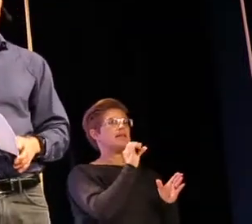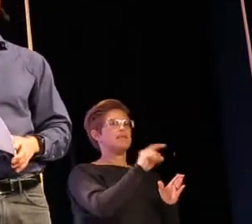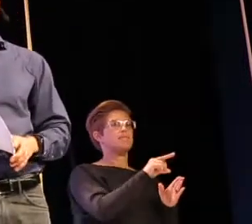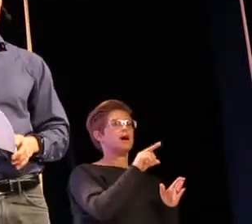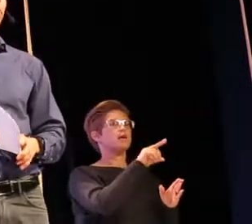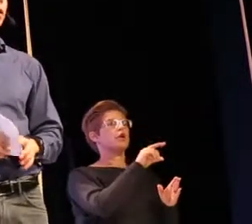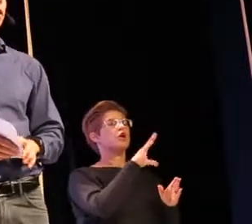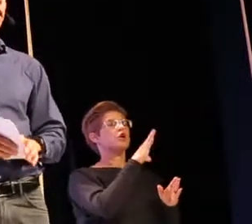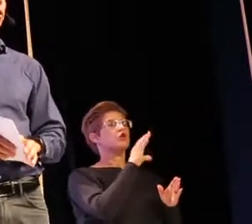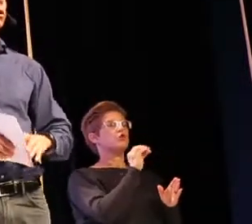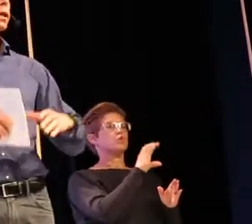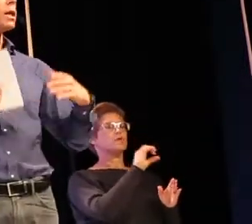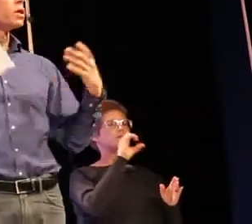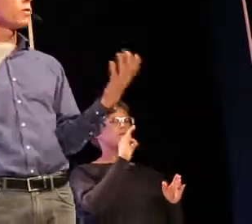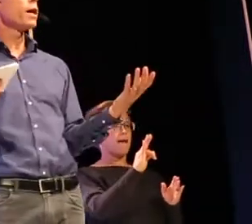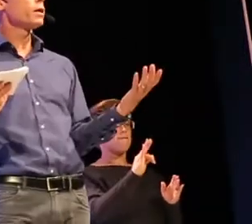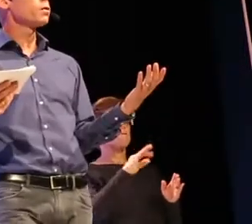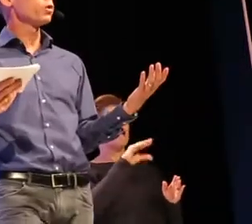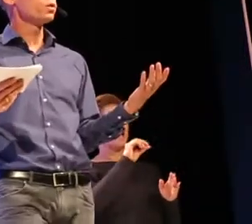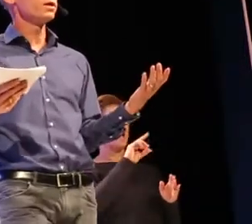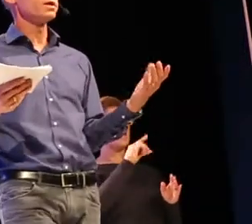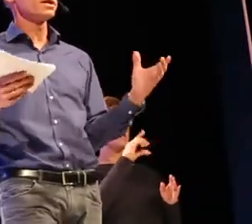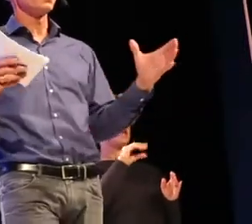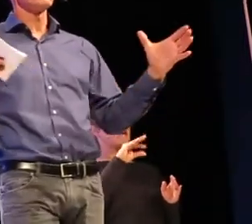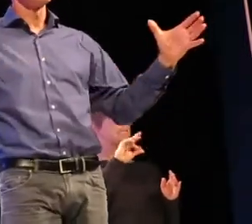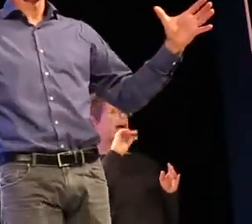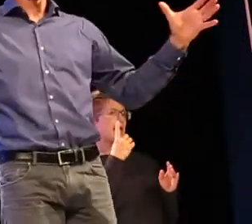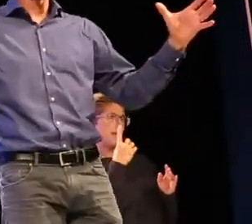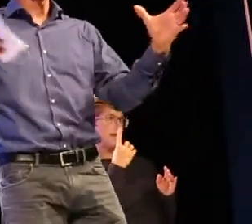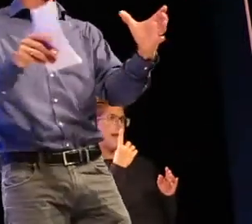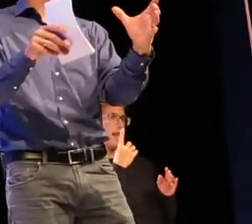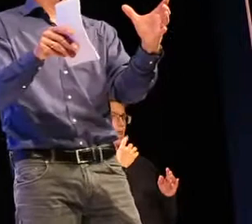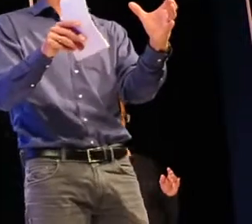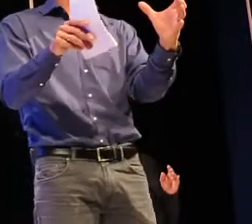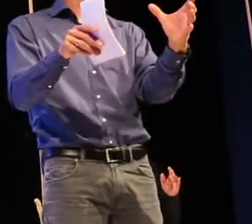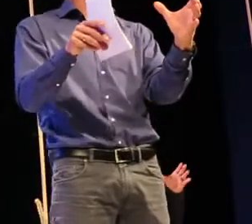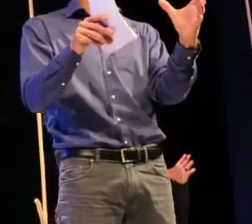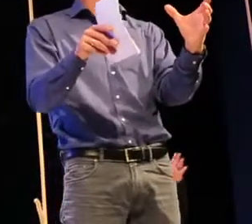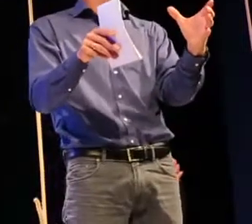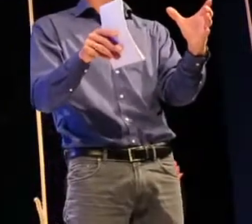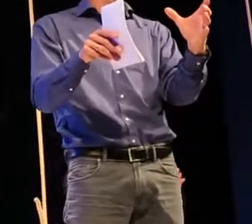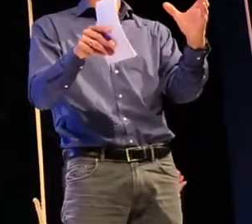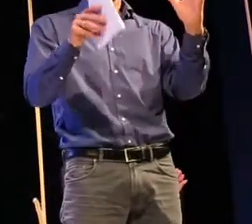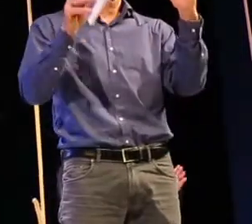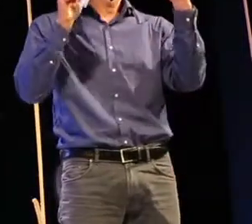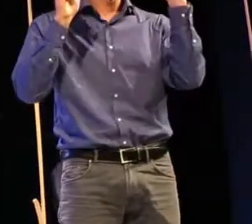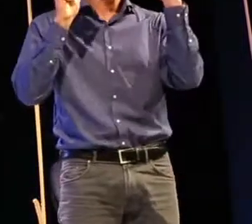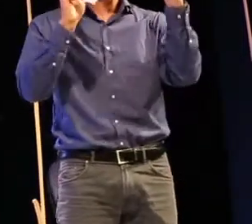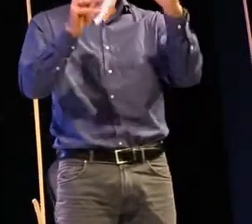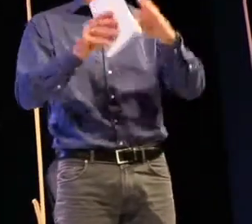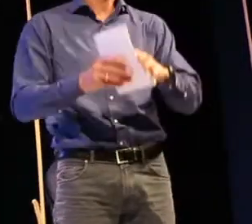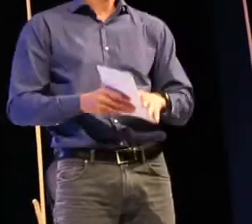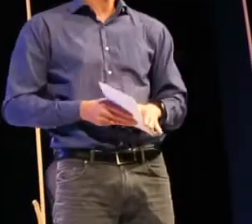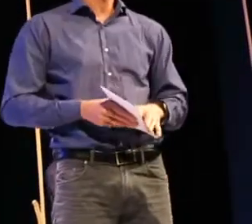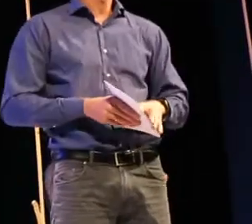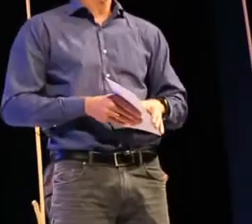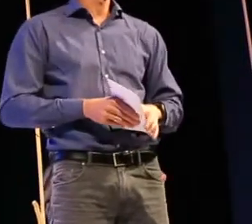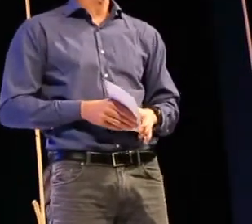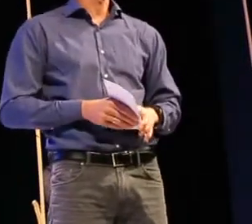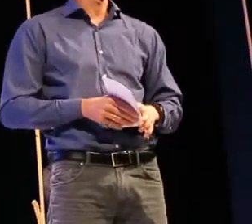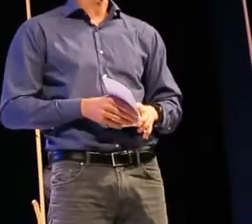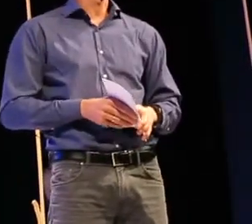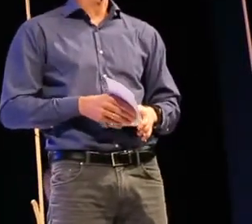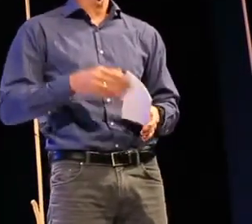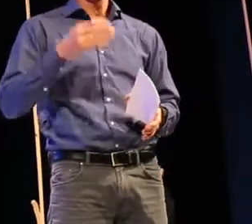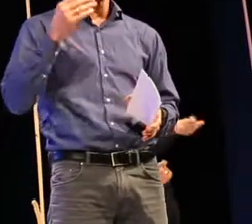Angela Merkel och andra politiska ledare. Och sen, Sverige tar nu ett initiativ med en fast-track-grupp på 8-10 länder för att starta